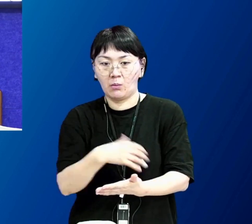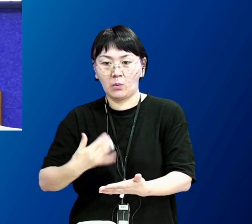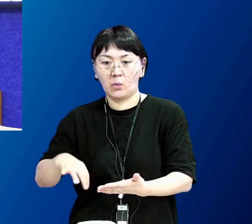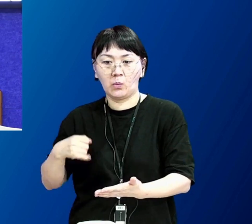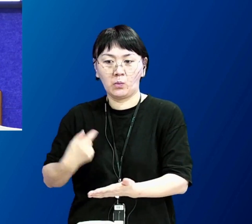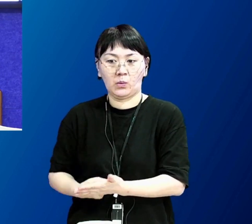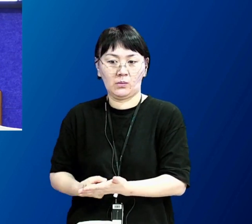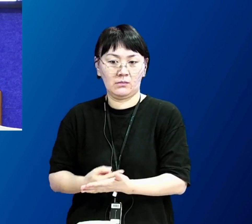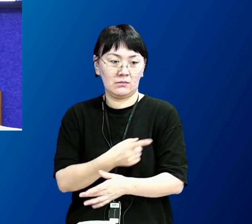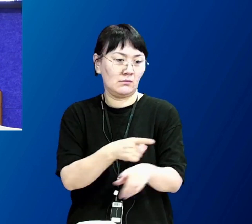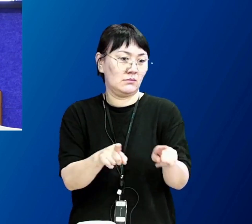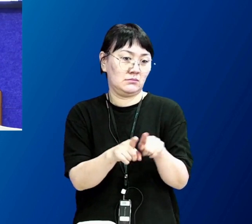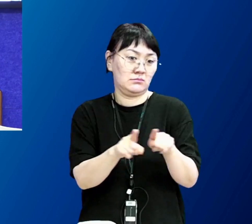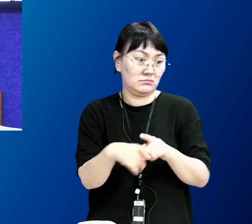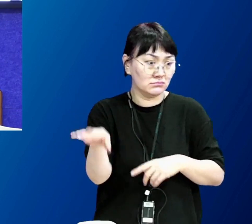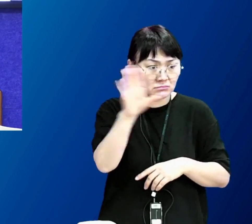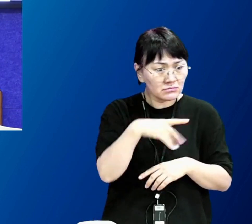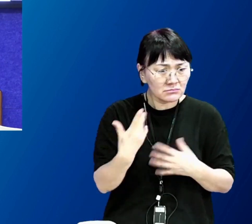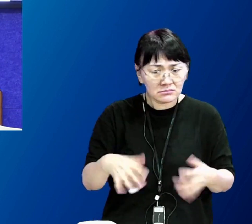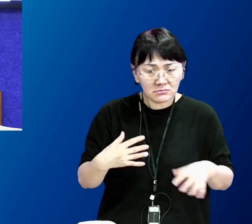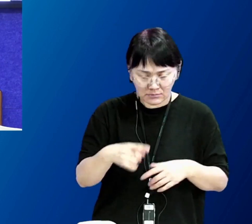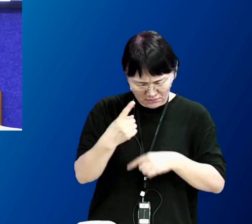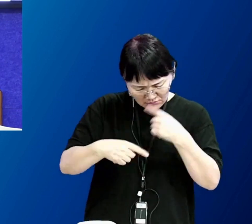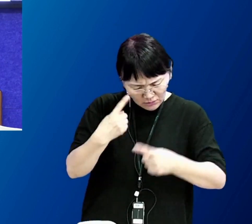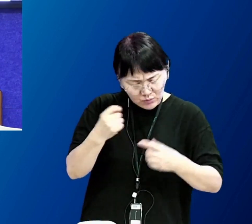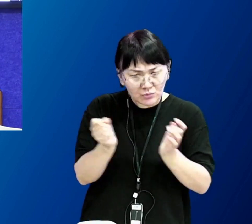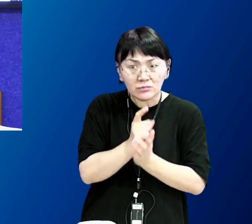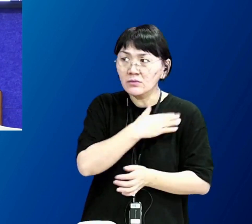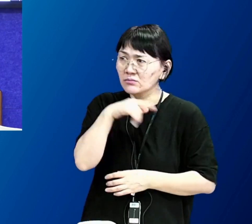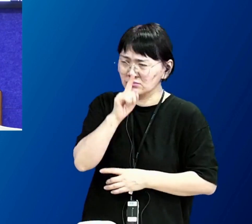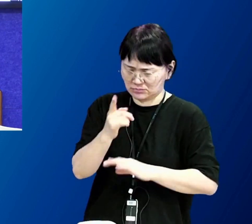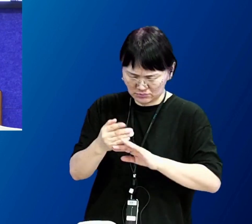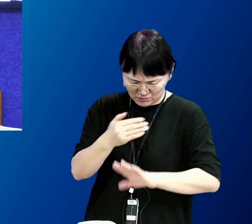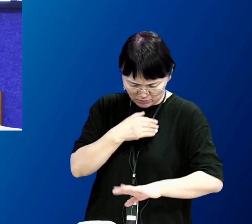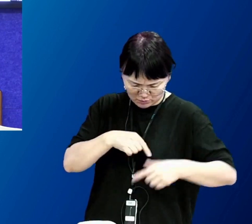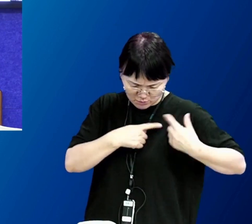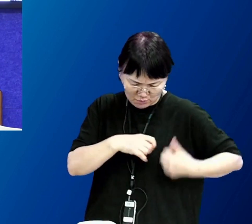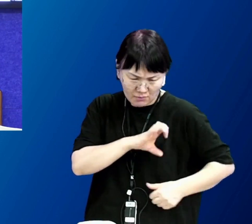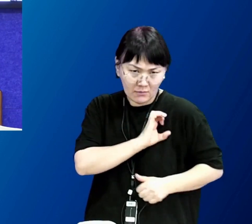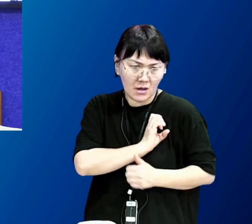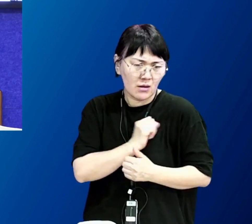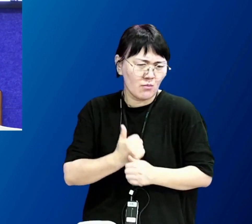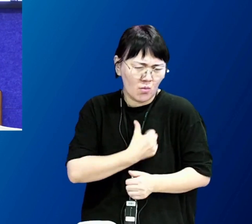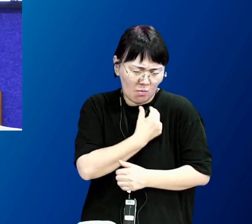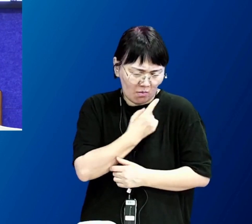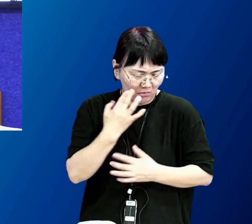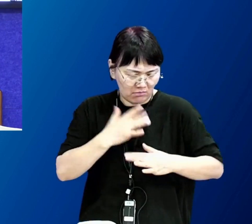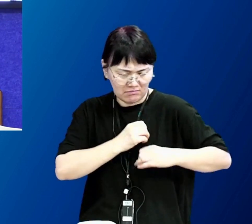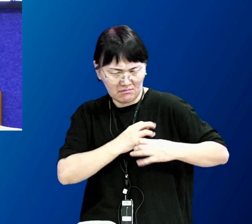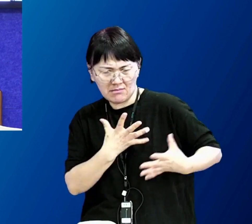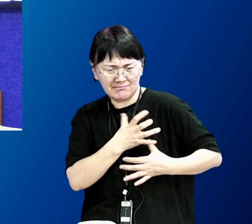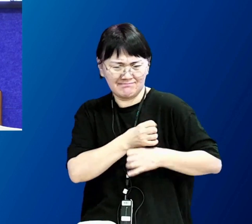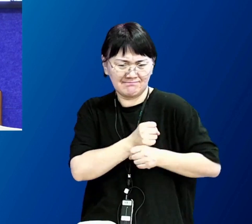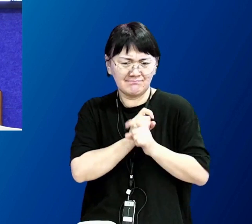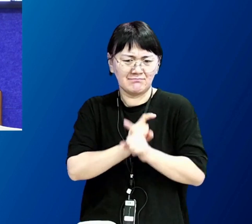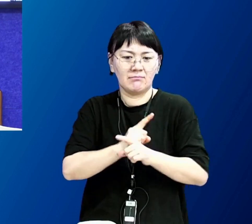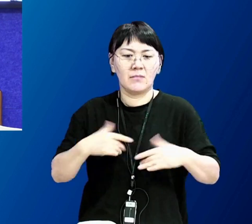Бид хүн ч тэр эзний өмнө эцсийн үртлийн зүрх сэтгэлээ сахиж амьдрах ёстой